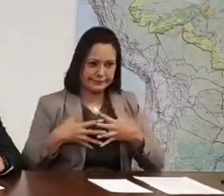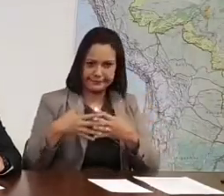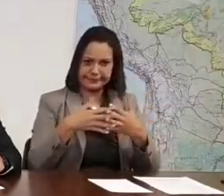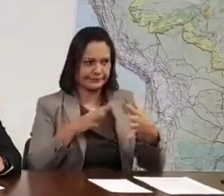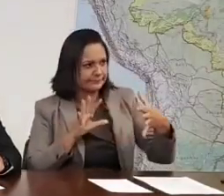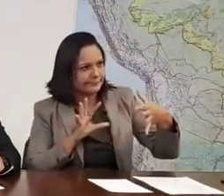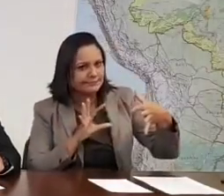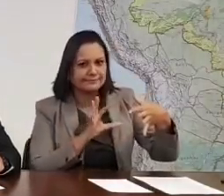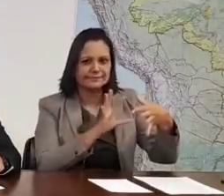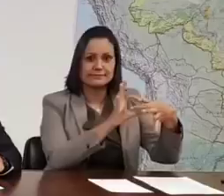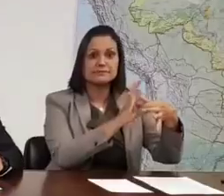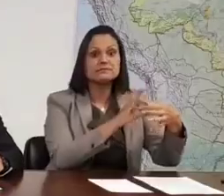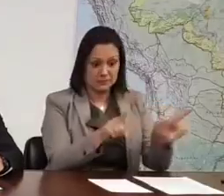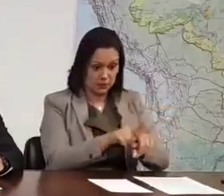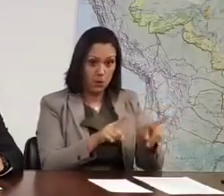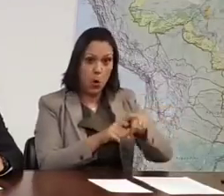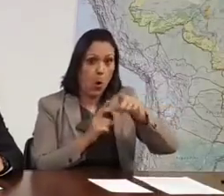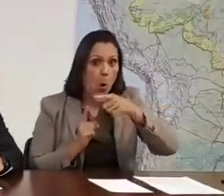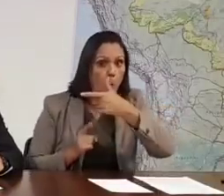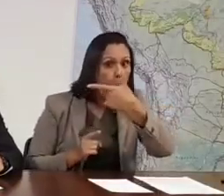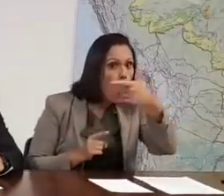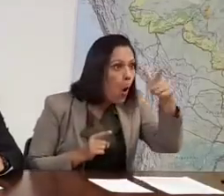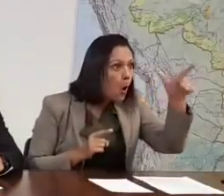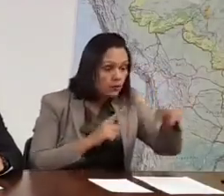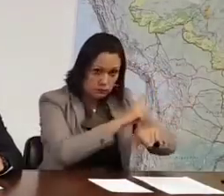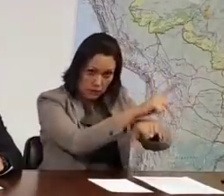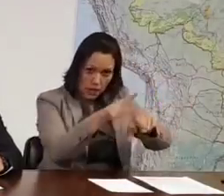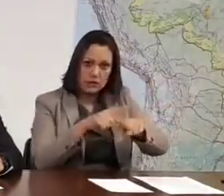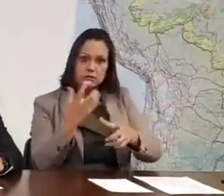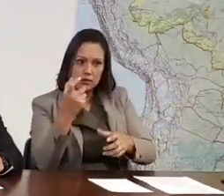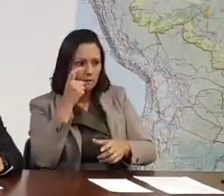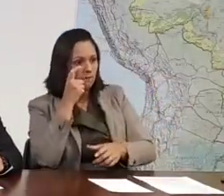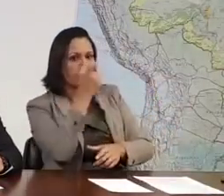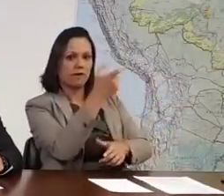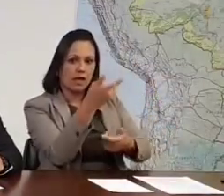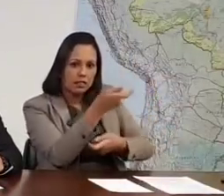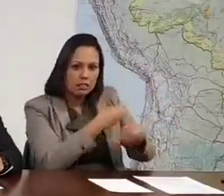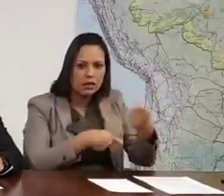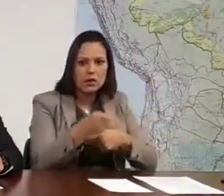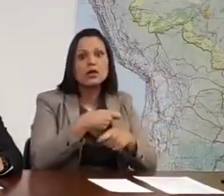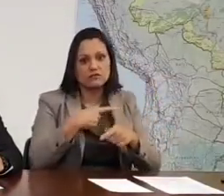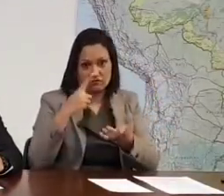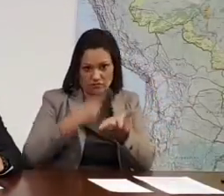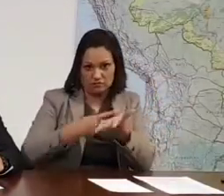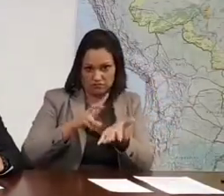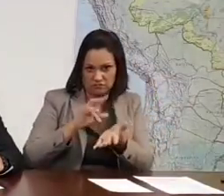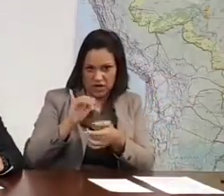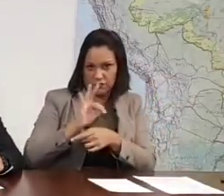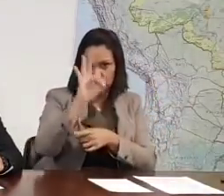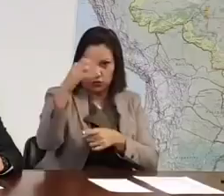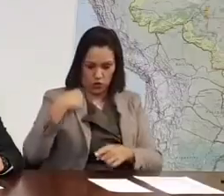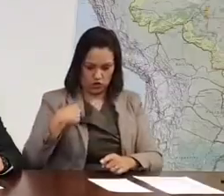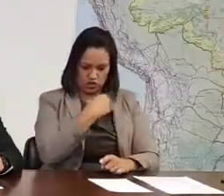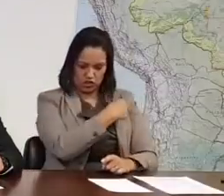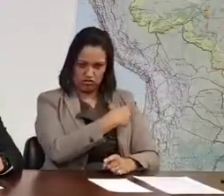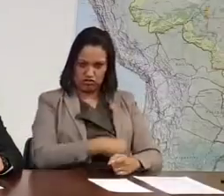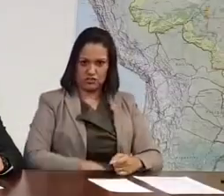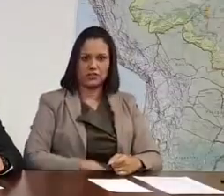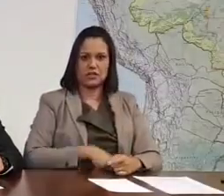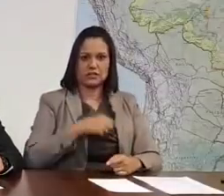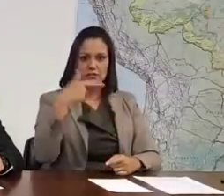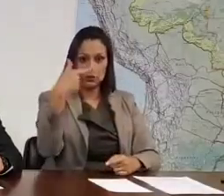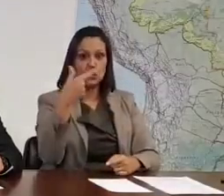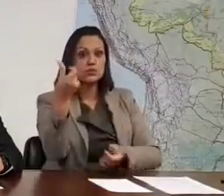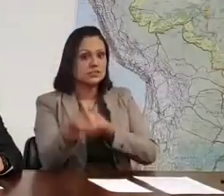de lado de outros países que interessam para nós continuar fazendo negócio, como está previsto uma viagem minha para a China no segundo semestre.